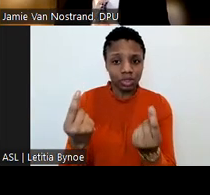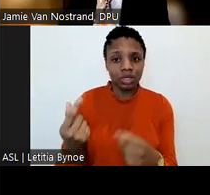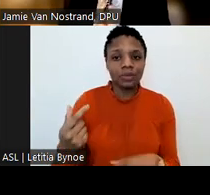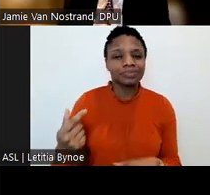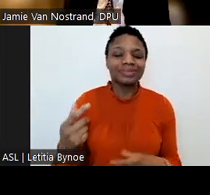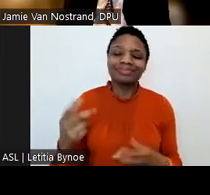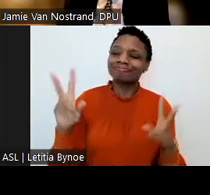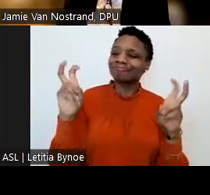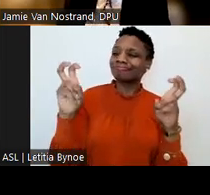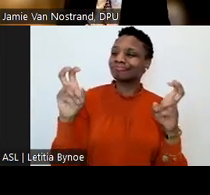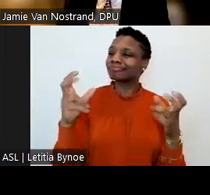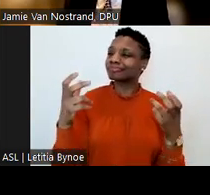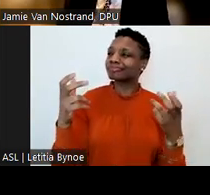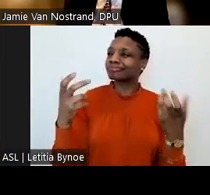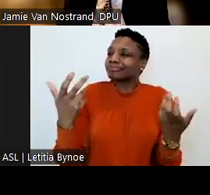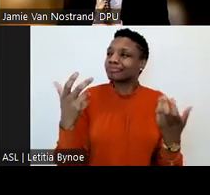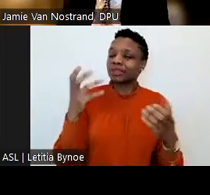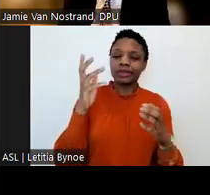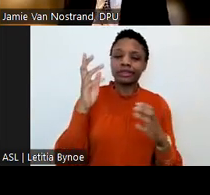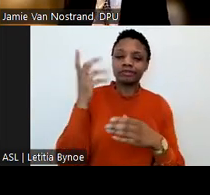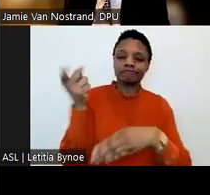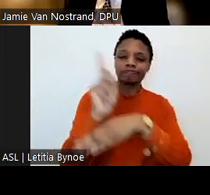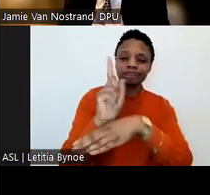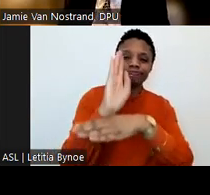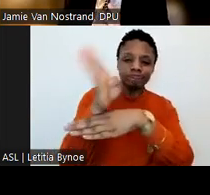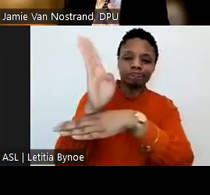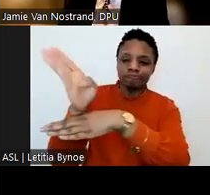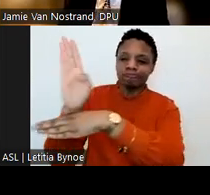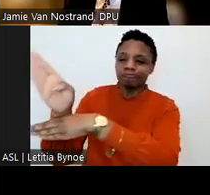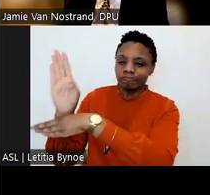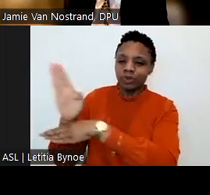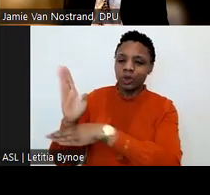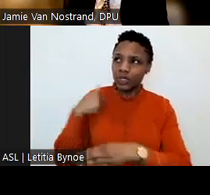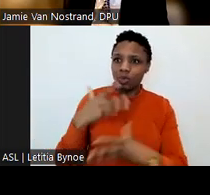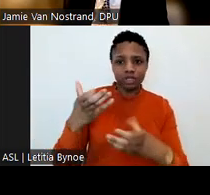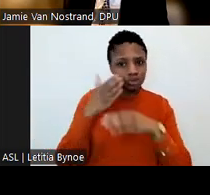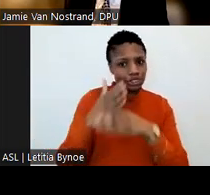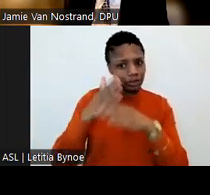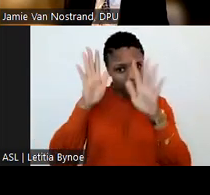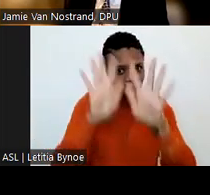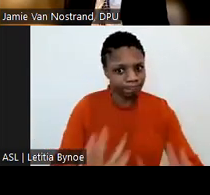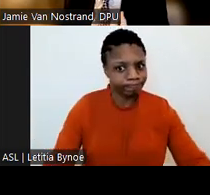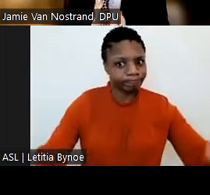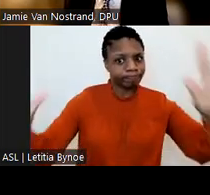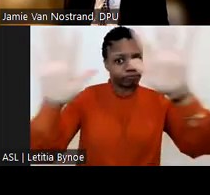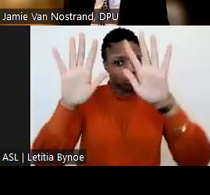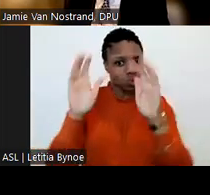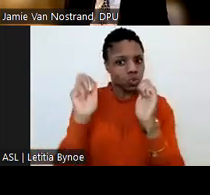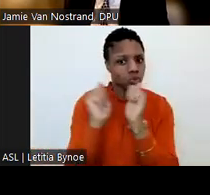visitas públicas van a ser tipo unos Road shows es que queremos